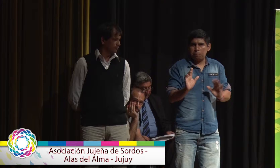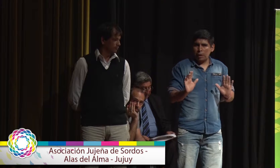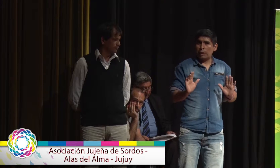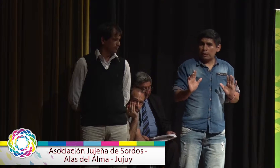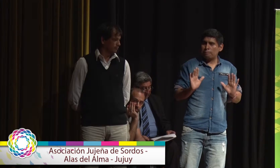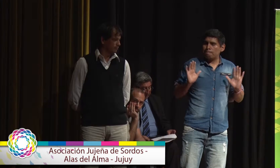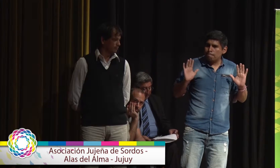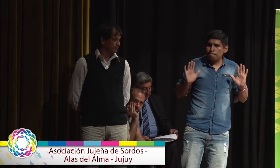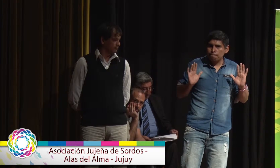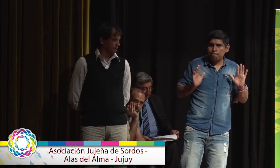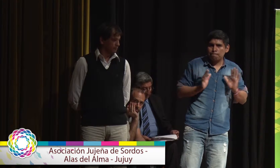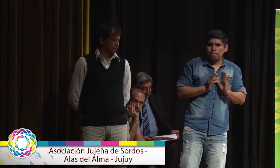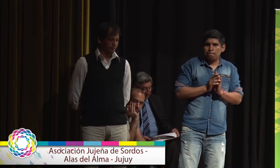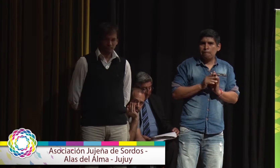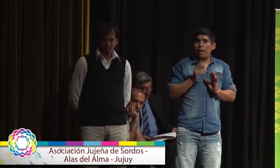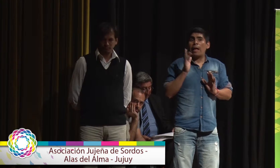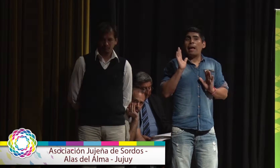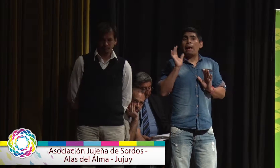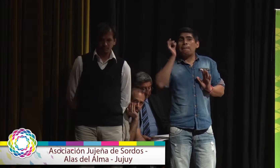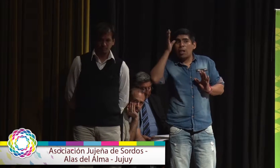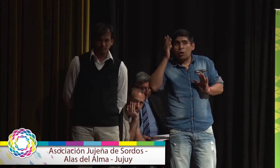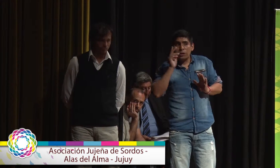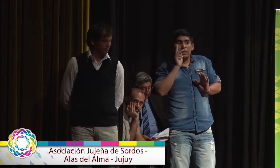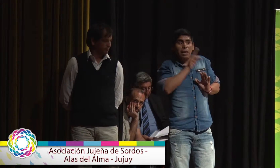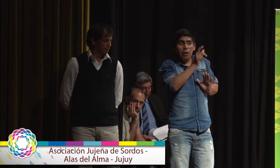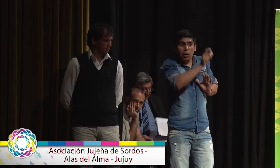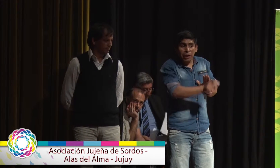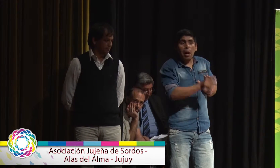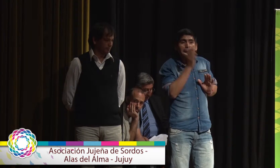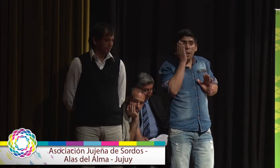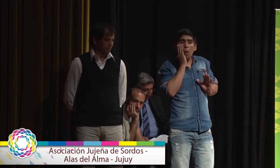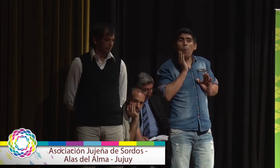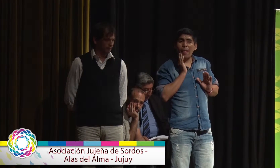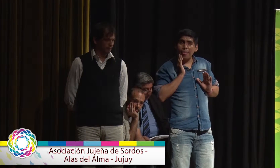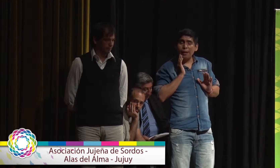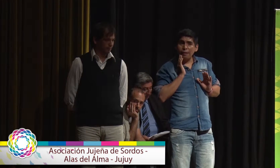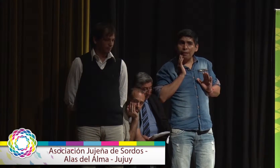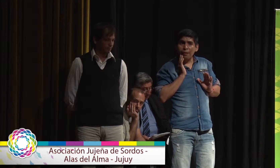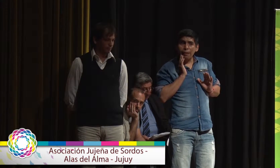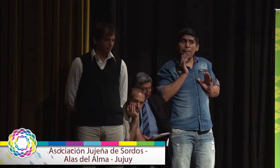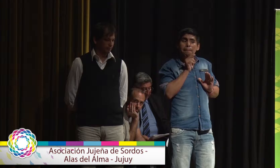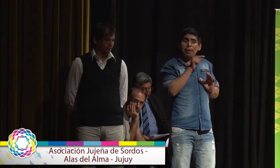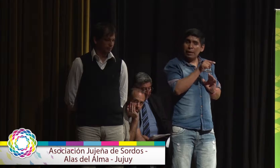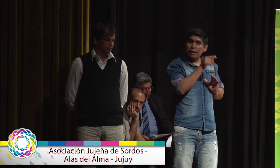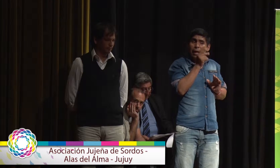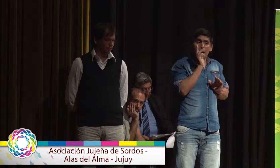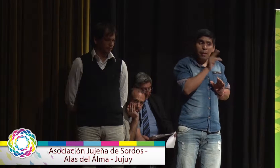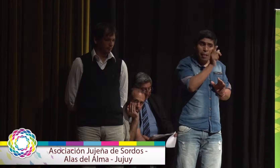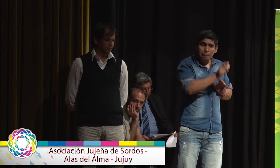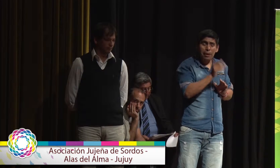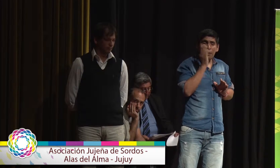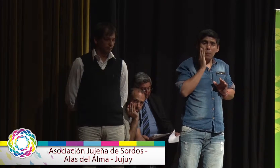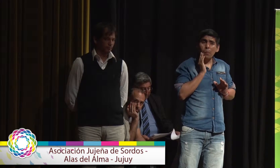aclararla porque es una situación un poco problemática. Primero, no discutimos si esta persona es